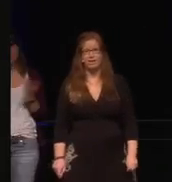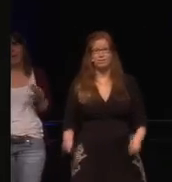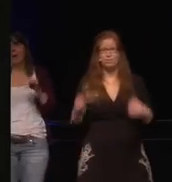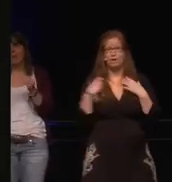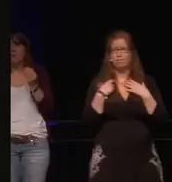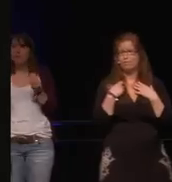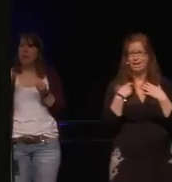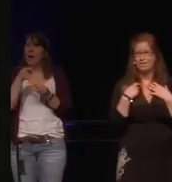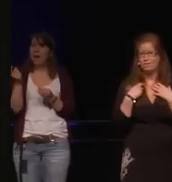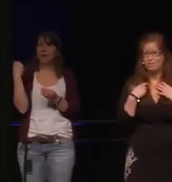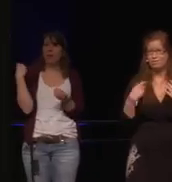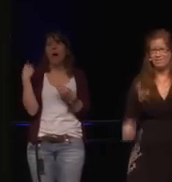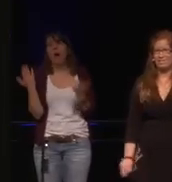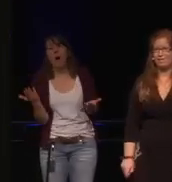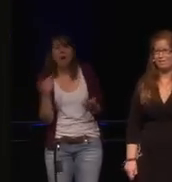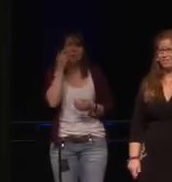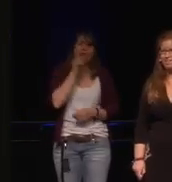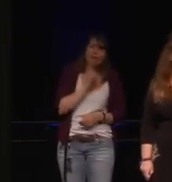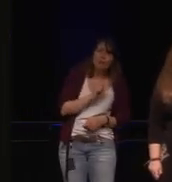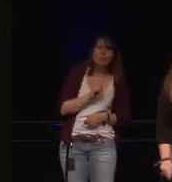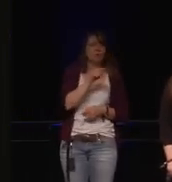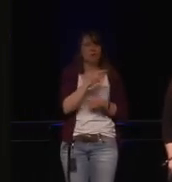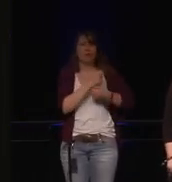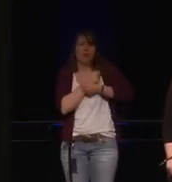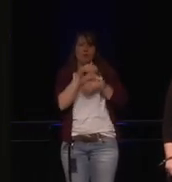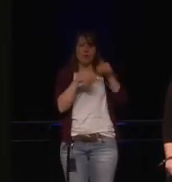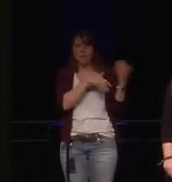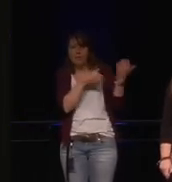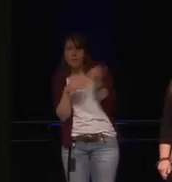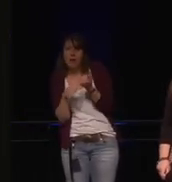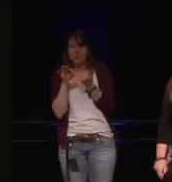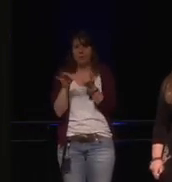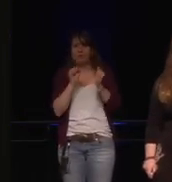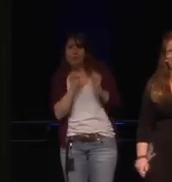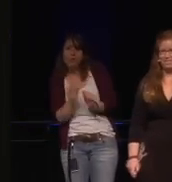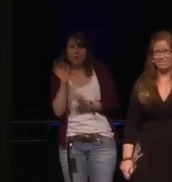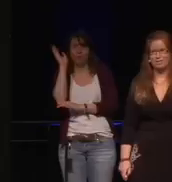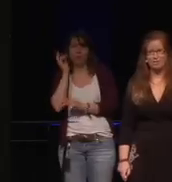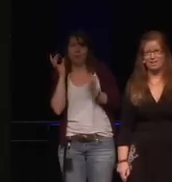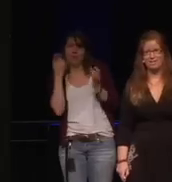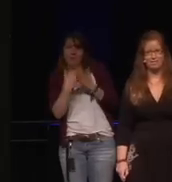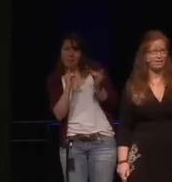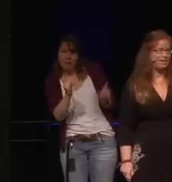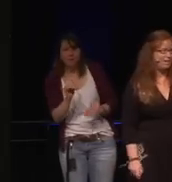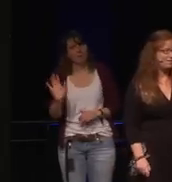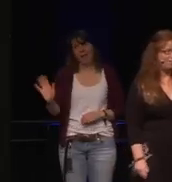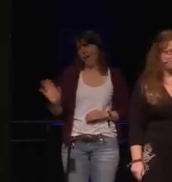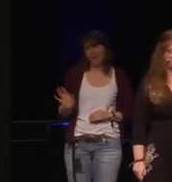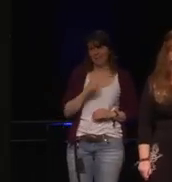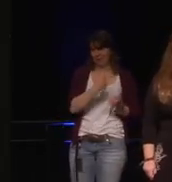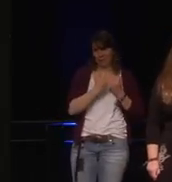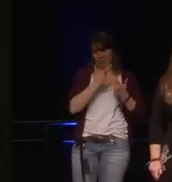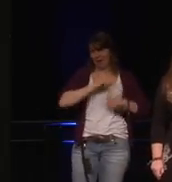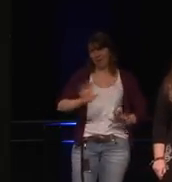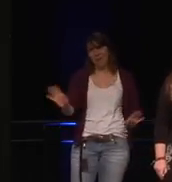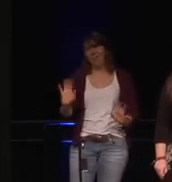oh, trajiste tu peluche favorito para que te proteja durante tu charla. Y ella estaba riendo, y yo estaba riendo, no, no me va a